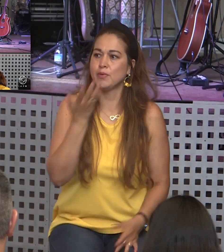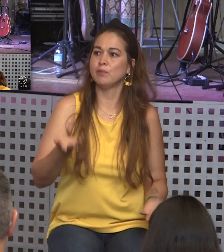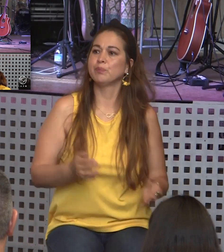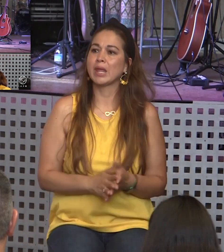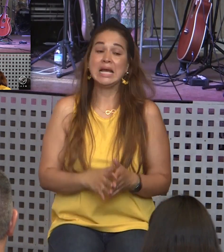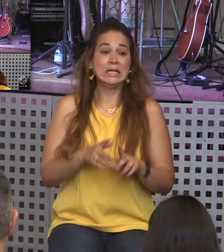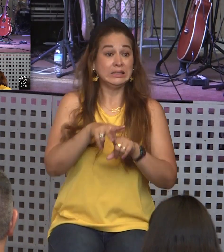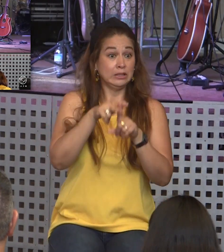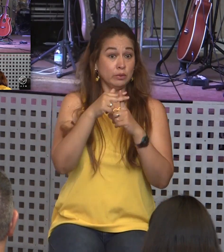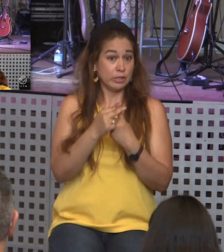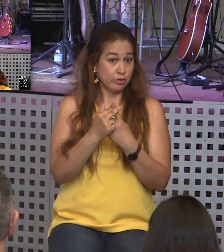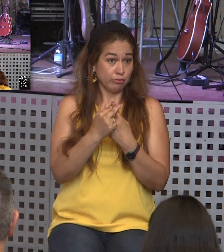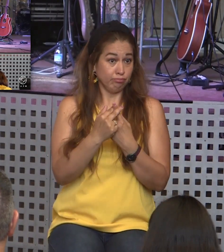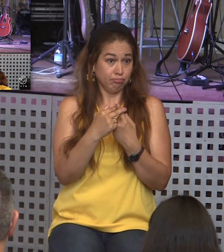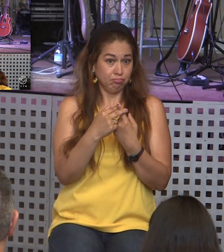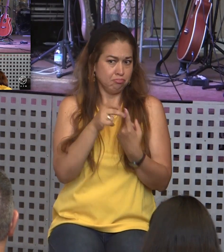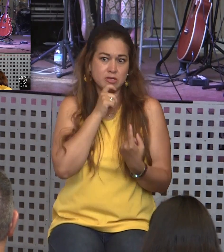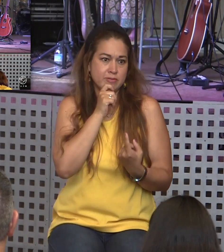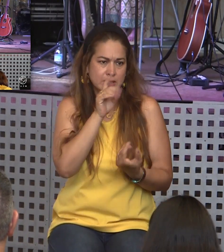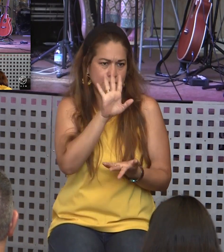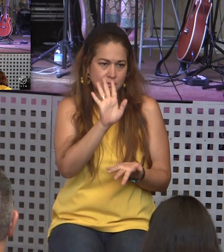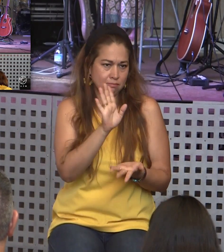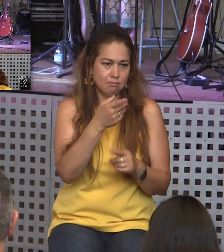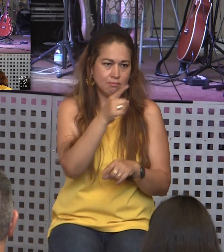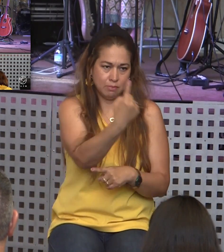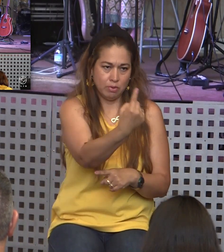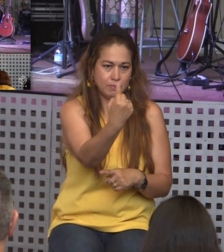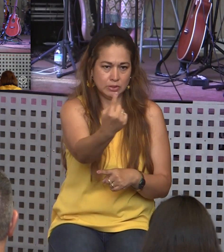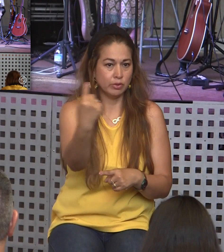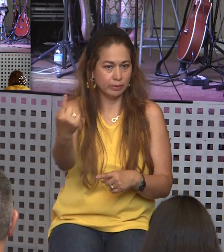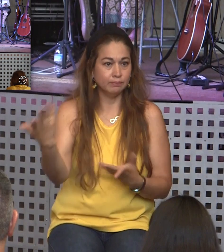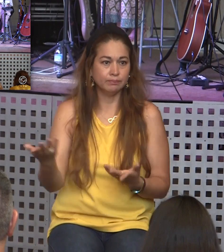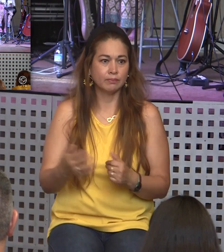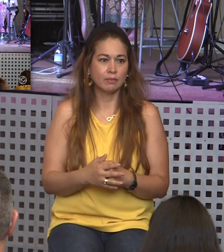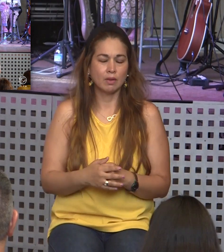falta madurez en ese área.